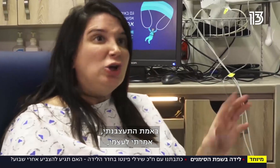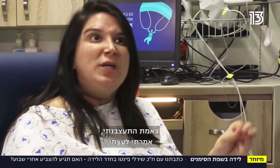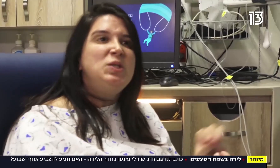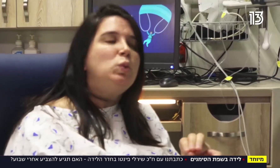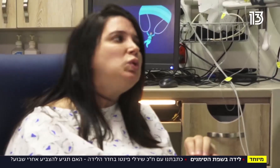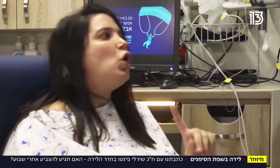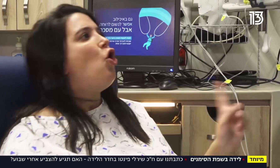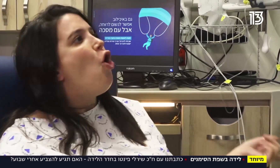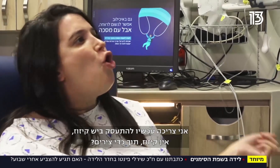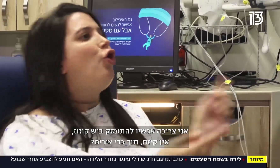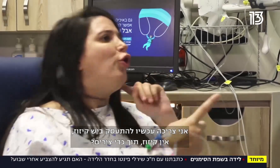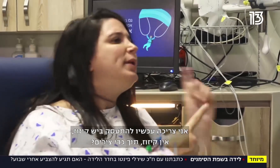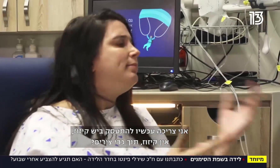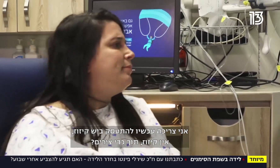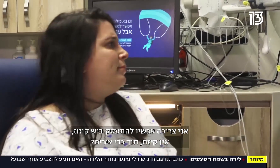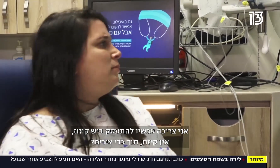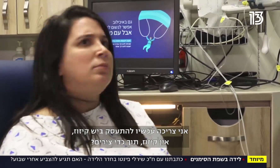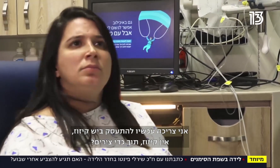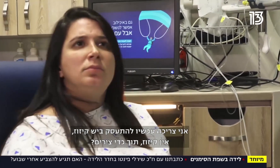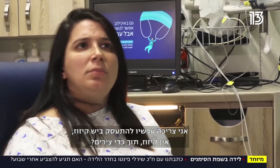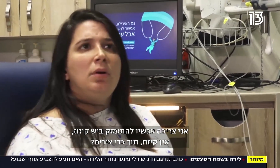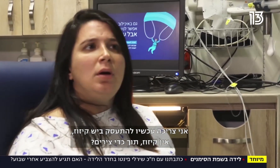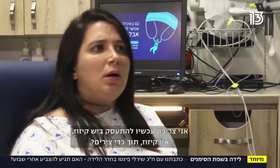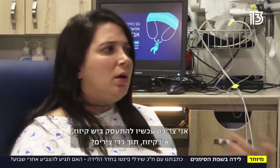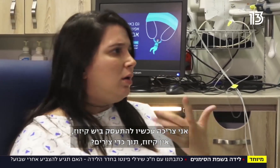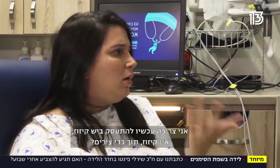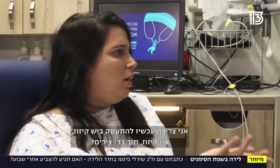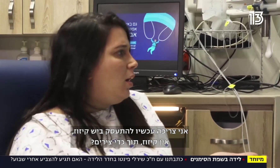לעצמי, אני צריכה עכשיו להתעסק ביש כיזוז, אין כיזוז, תוך כדי צירים.